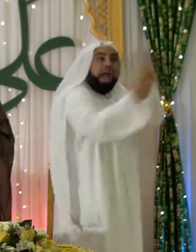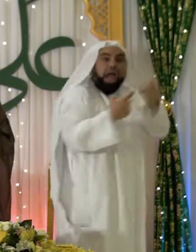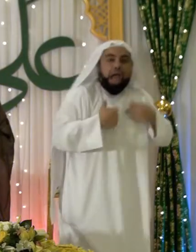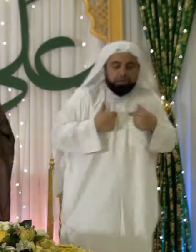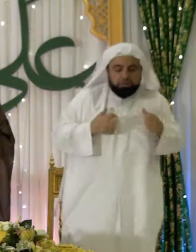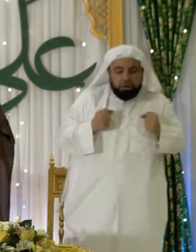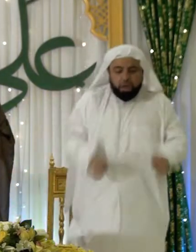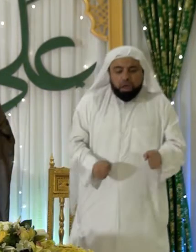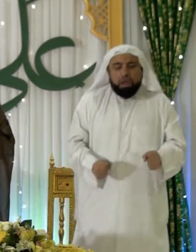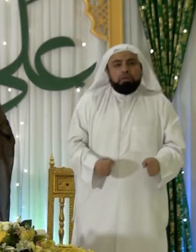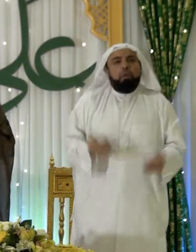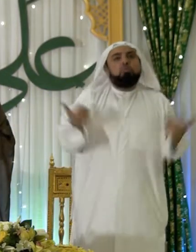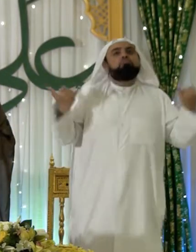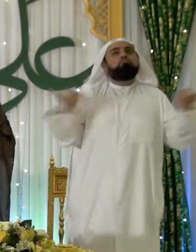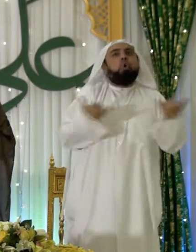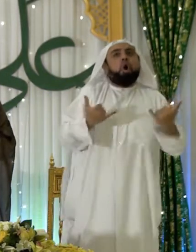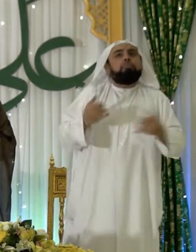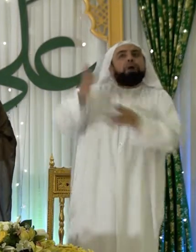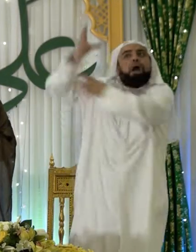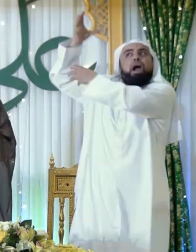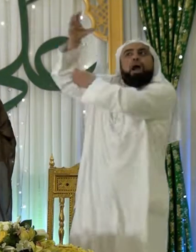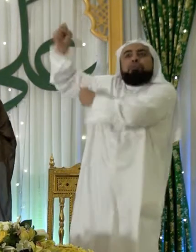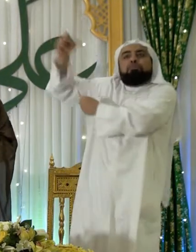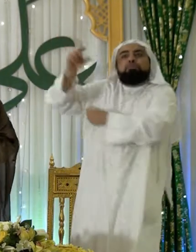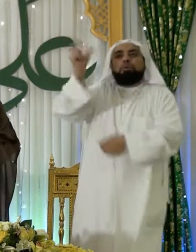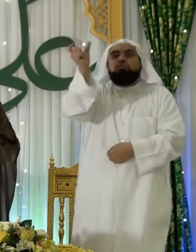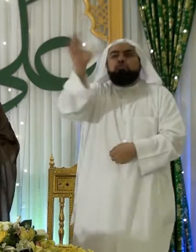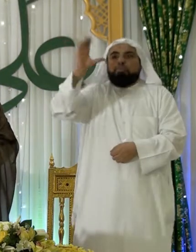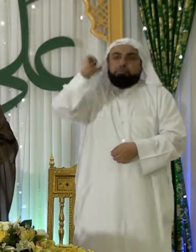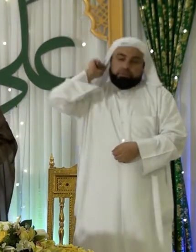نجاة رسول الله صلى الله عليه